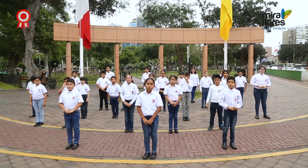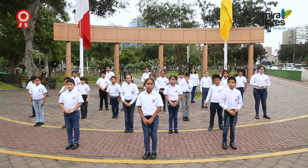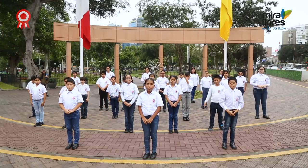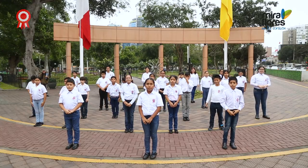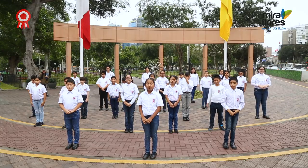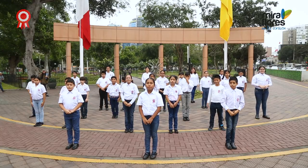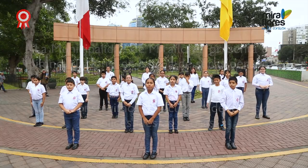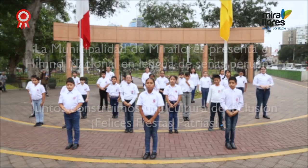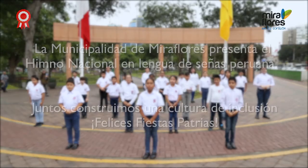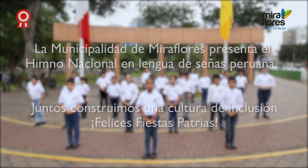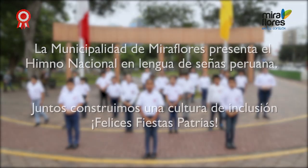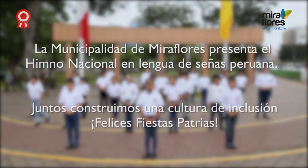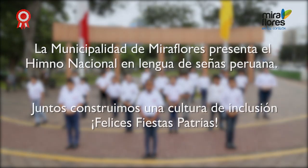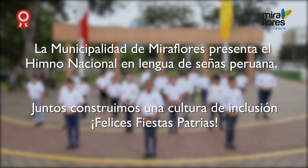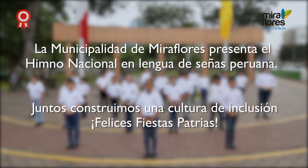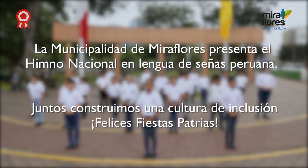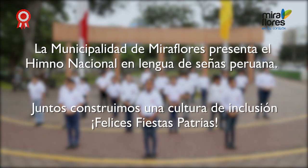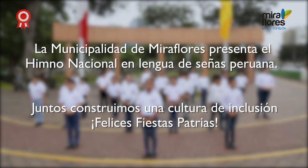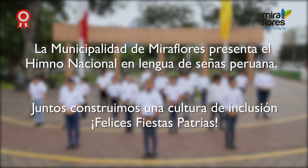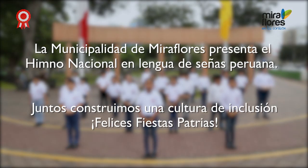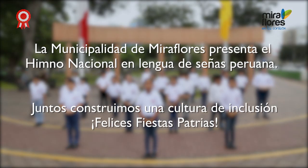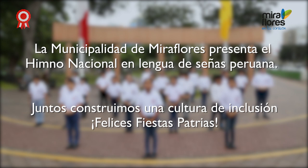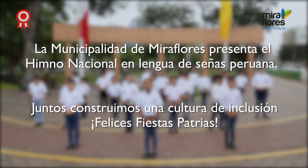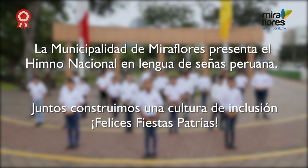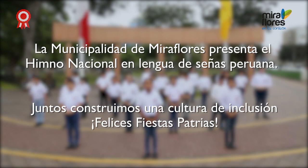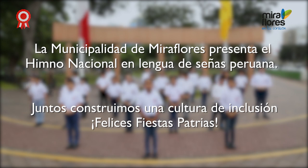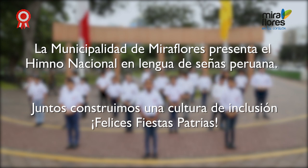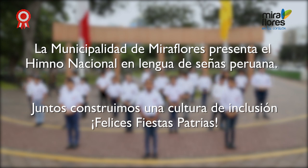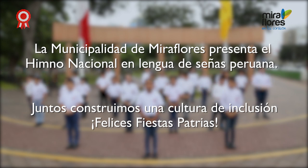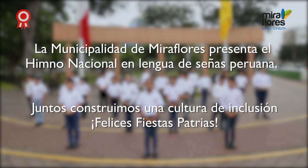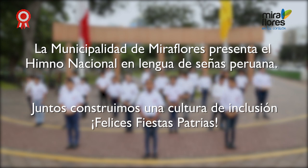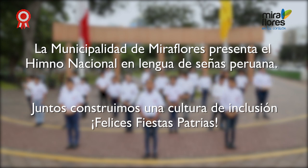surente,